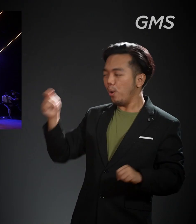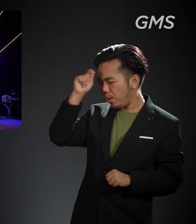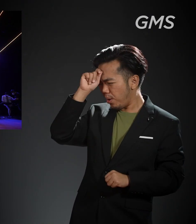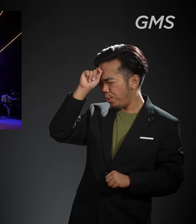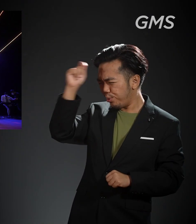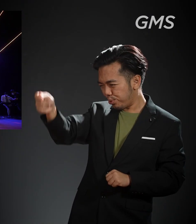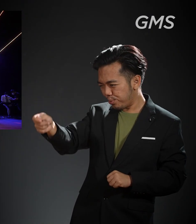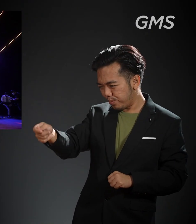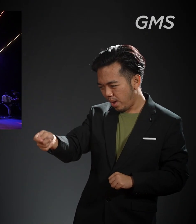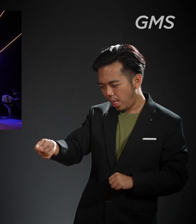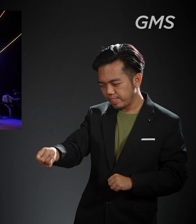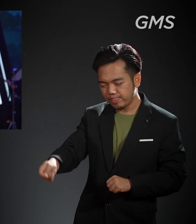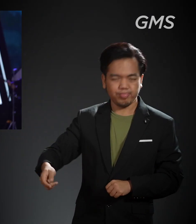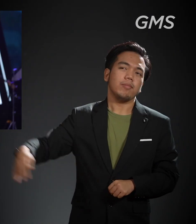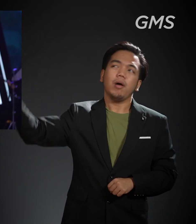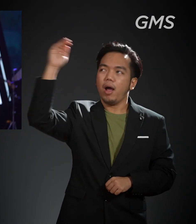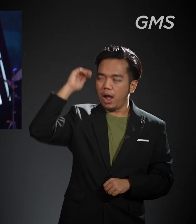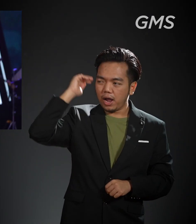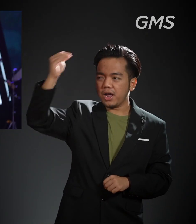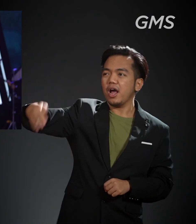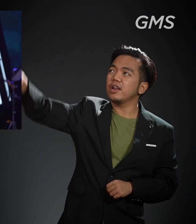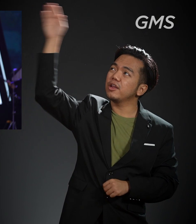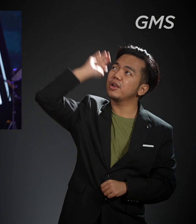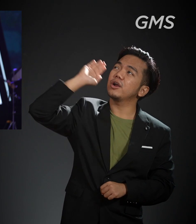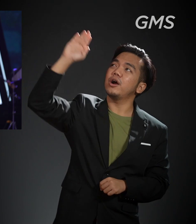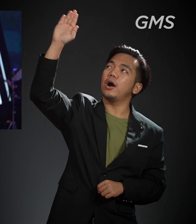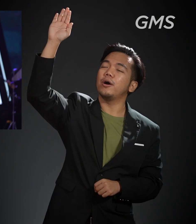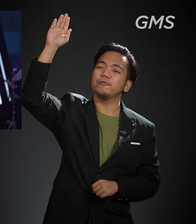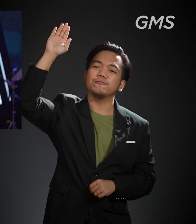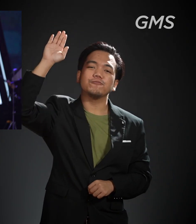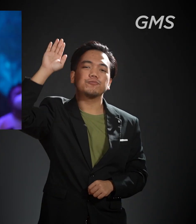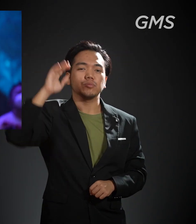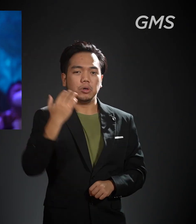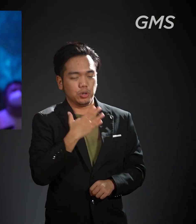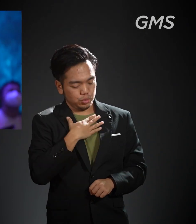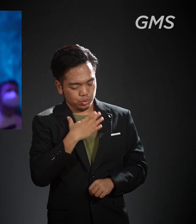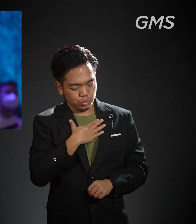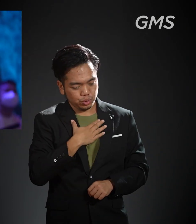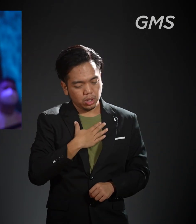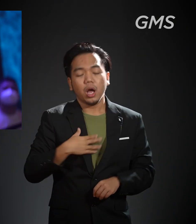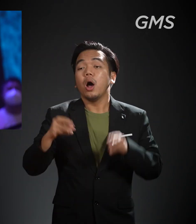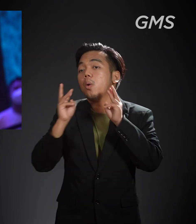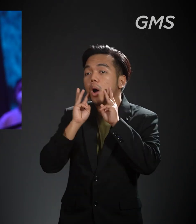kagum hormat akan Engkau. Ku